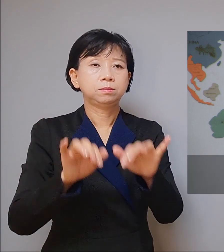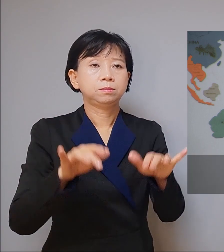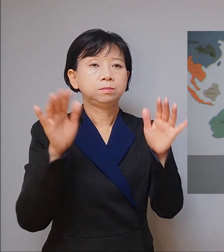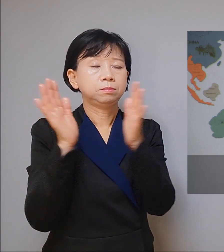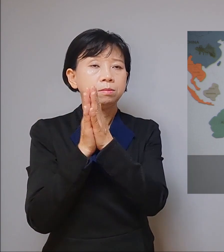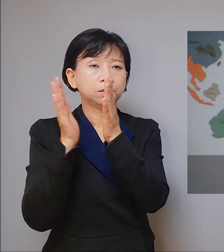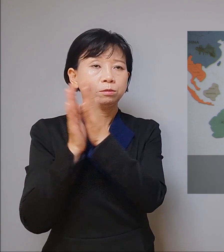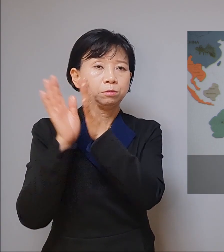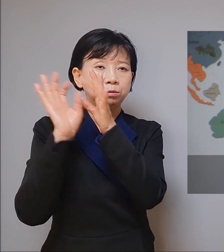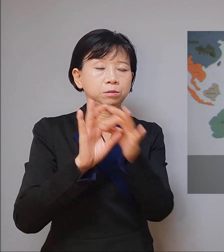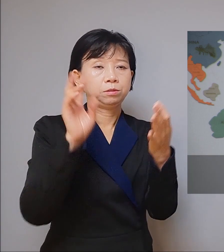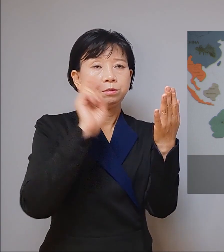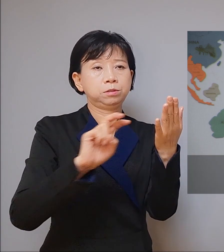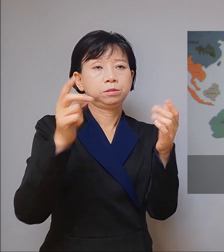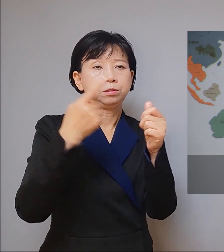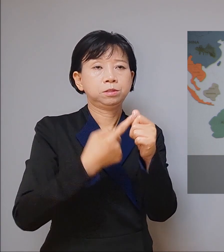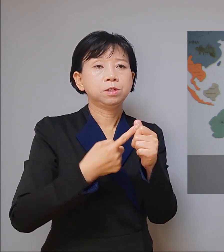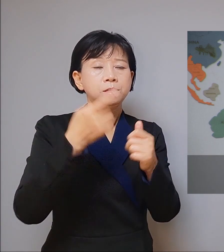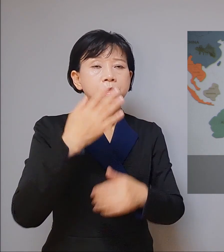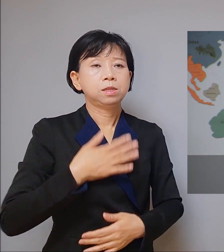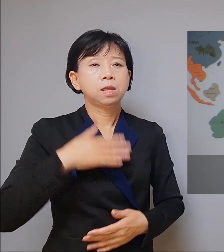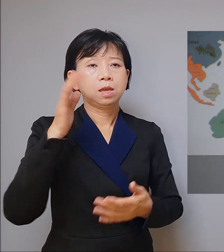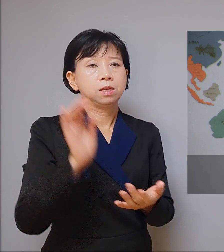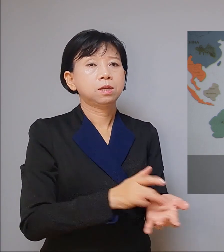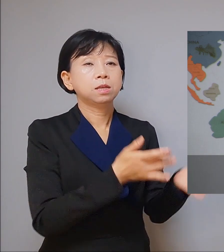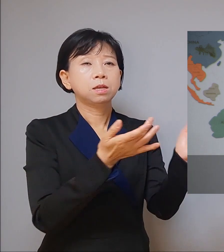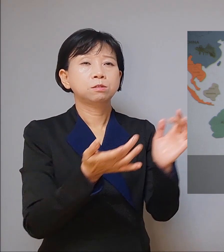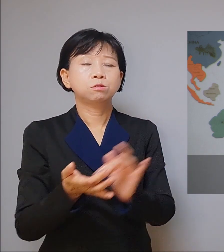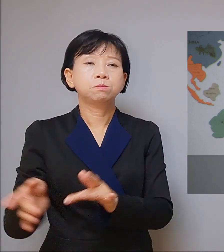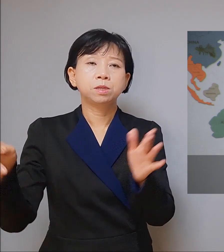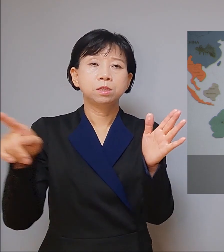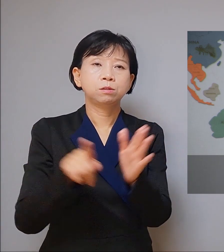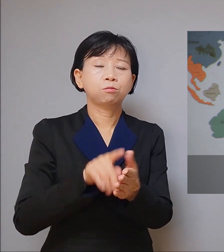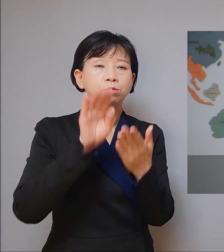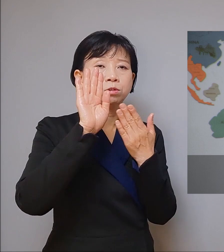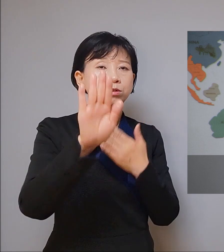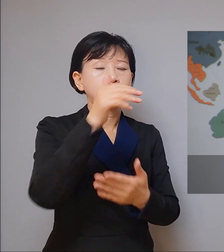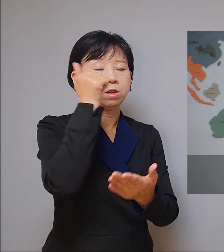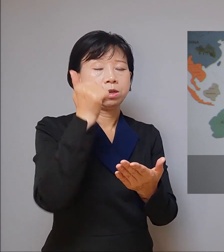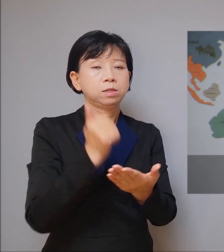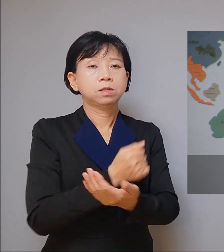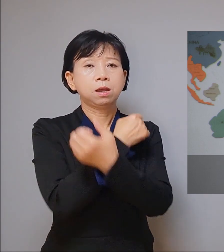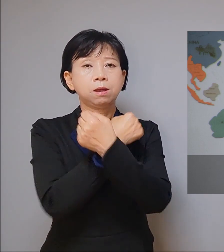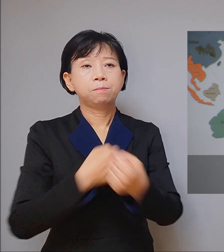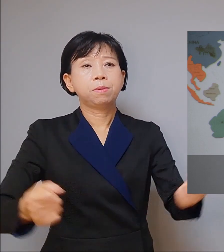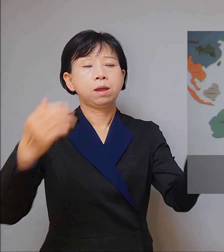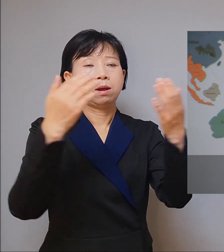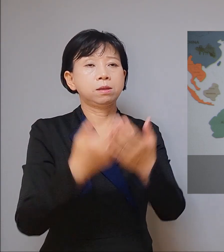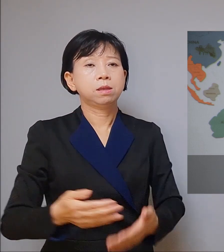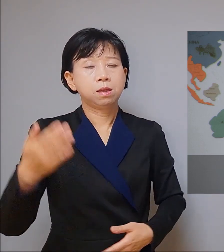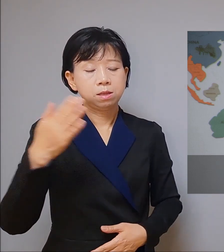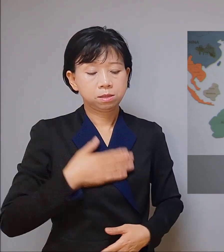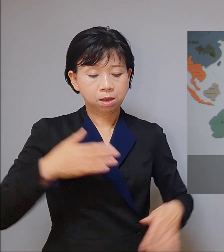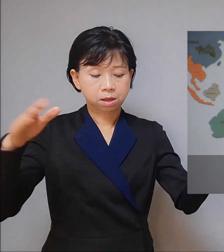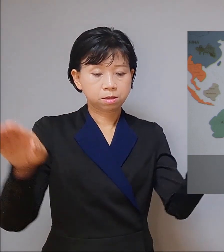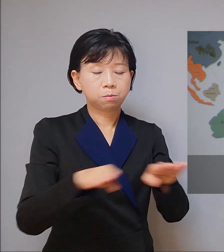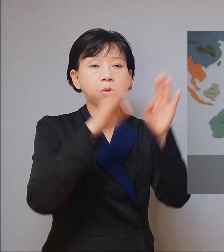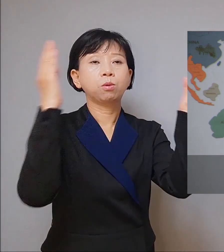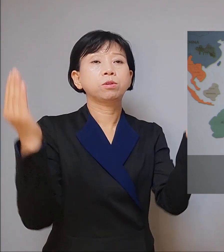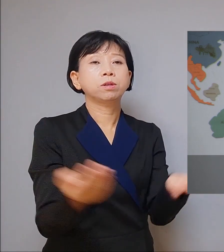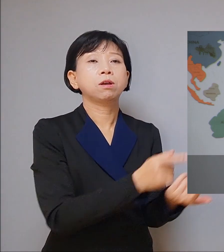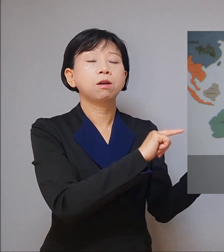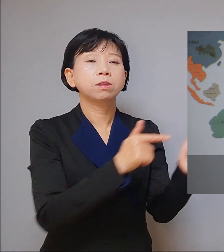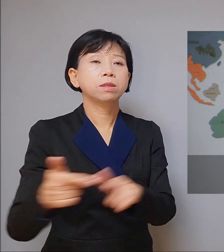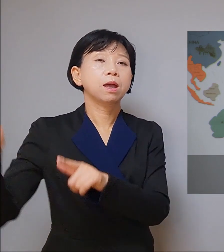우리 박수 치면서 찬송합니다. 내가 예수 믿고서 제사함 받아